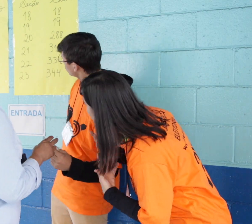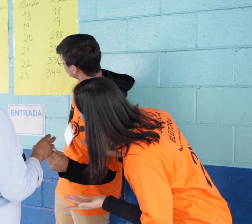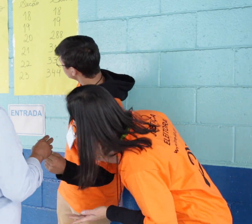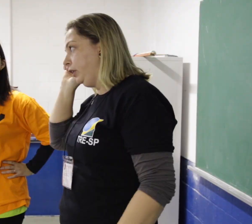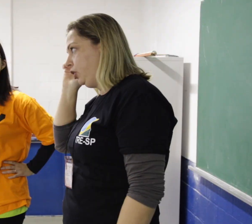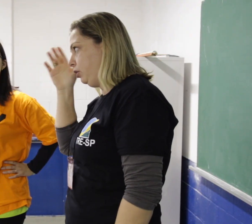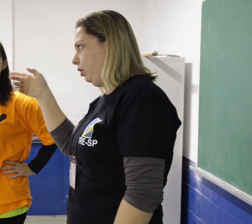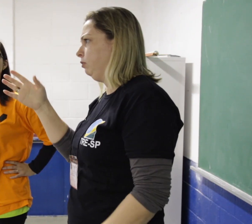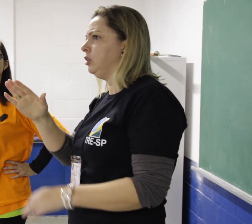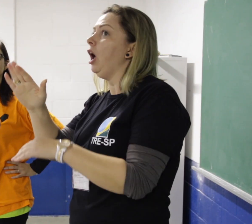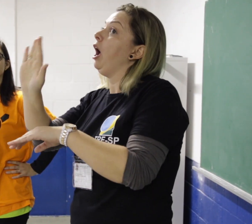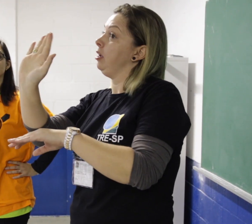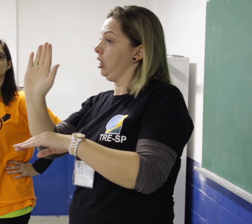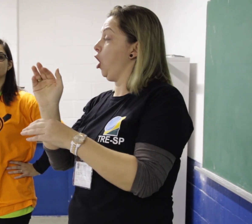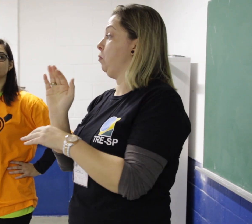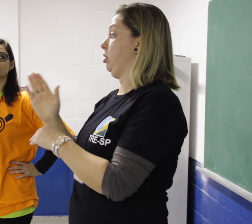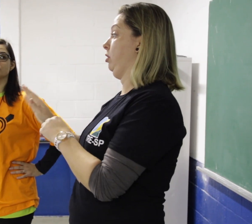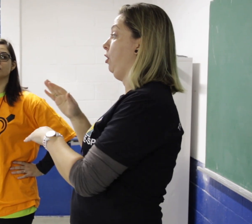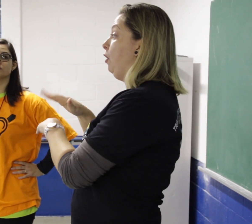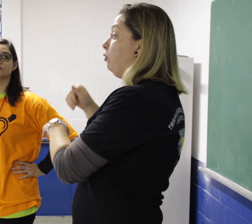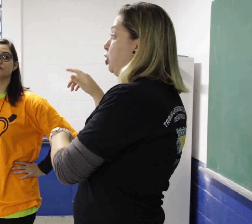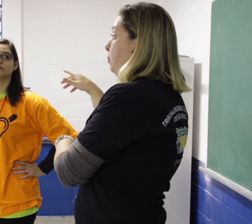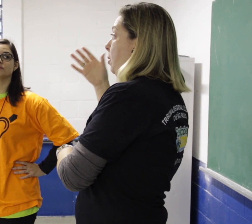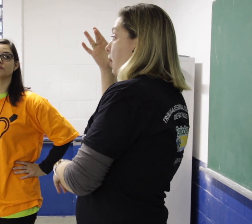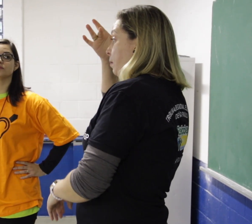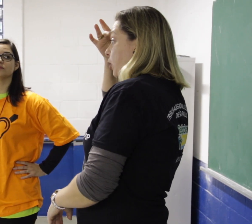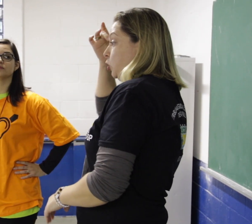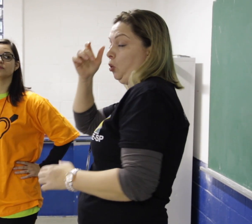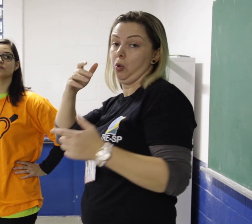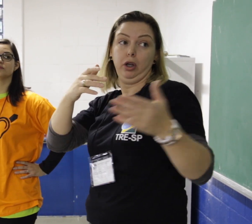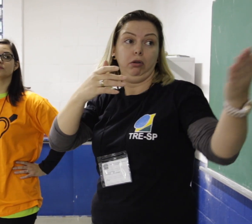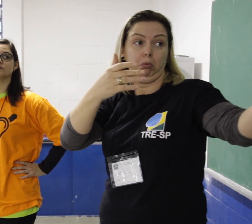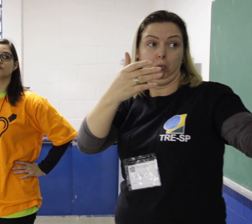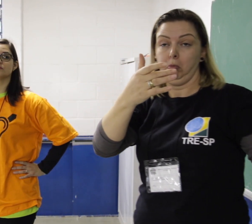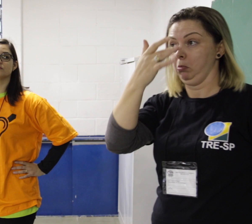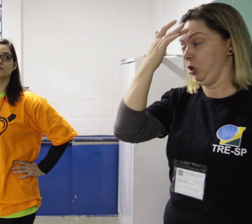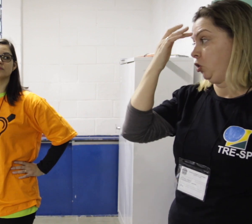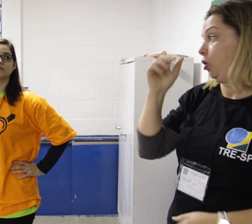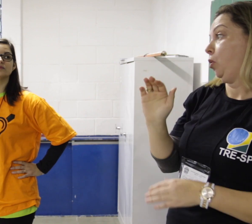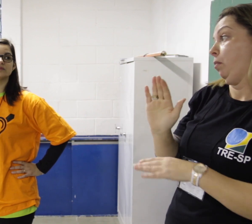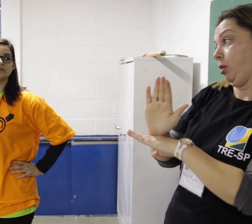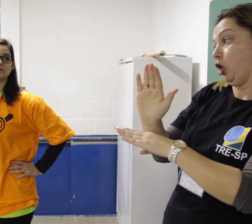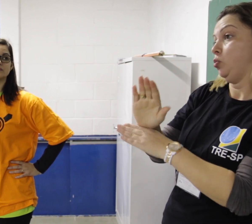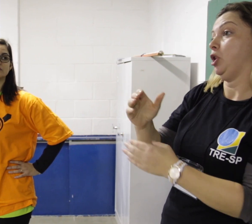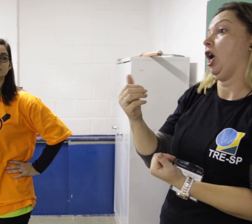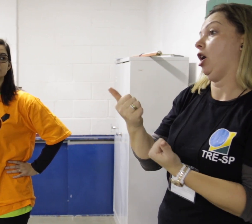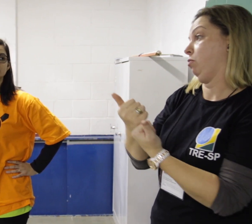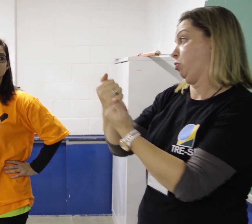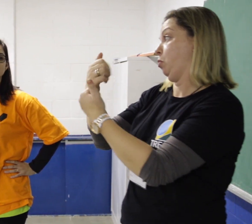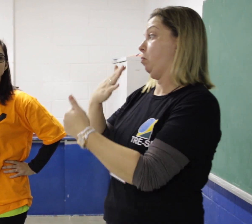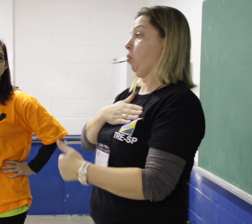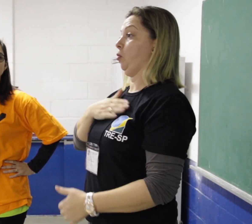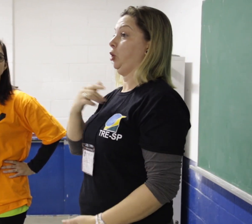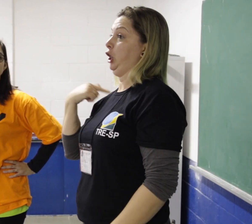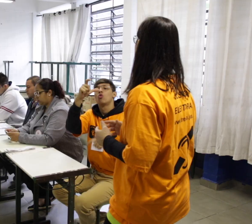em alguns desses locais de votação nas eleições a intérprete de libras que se comunicam por linguagem de sinais para